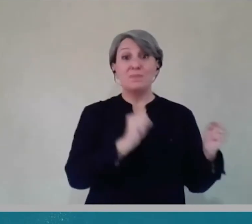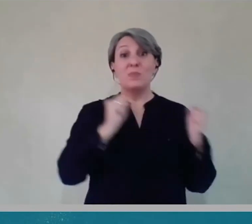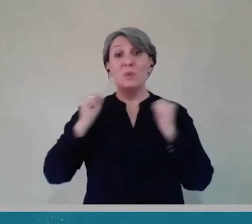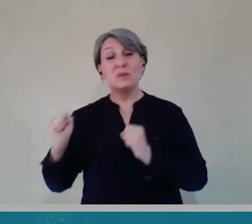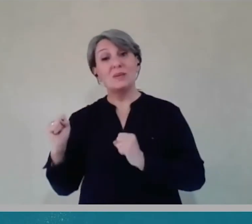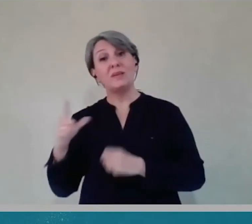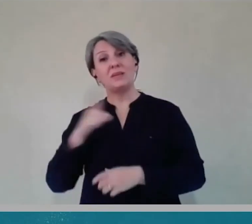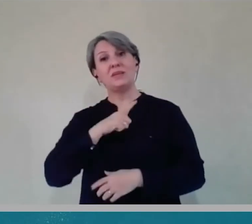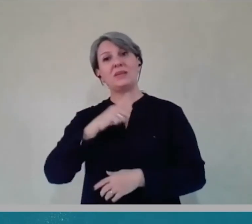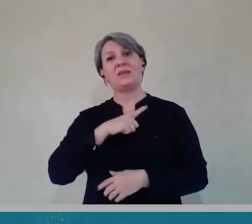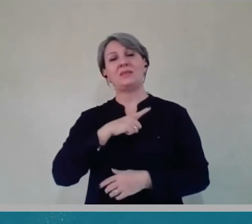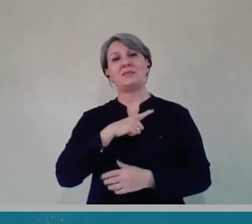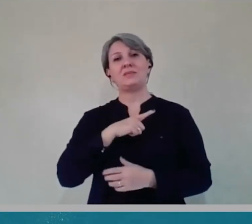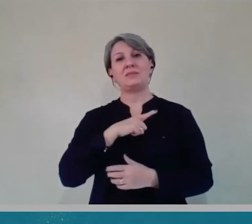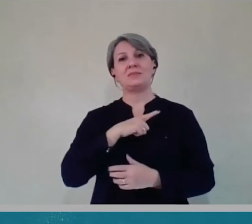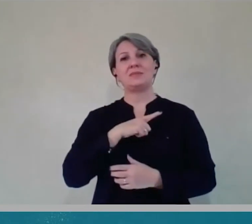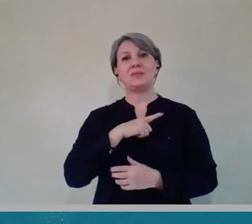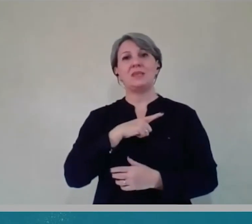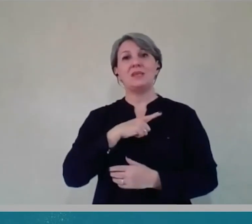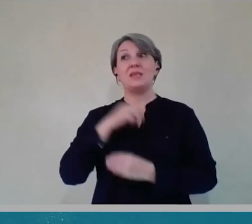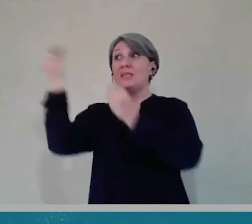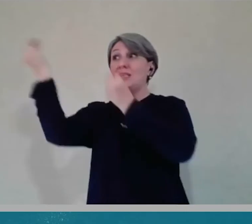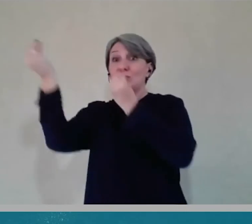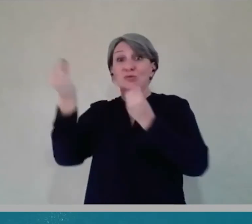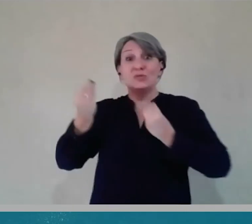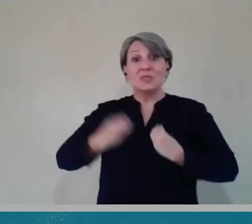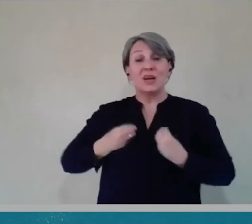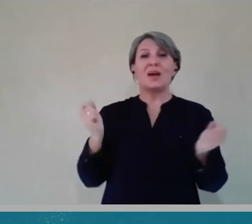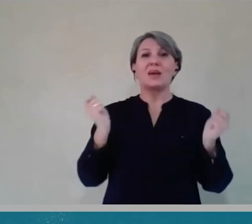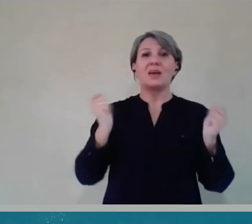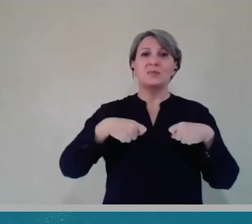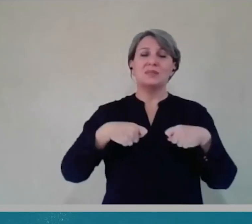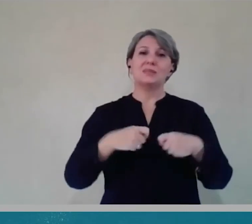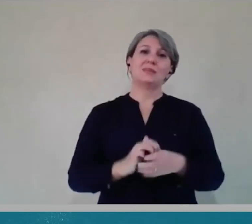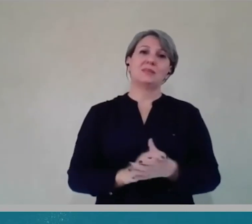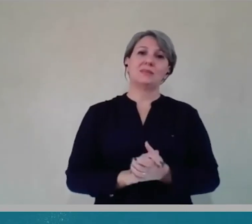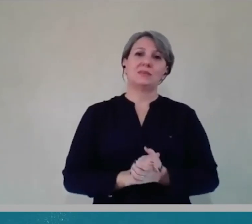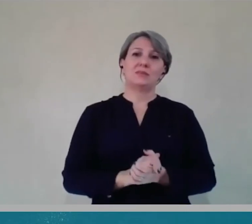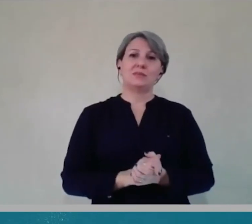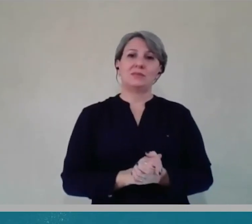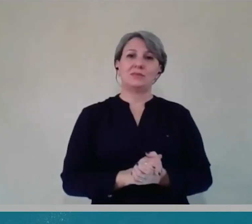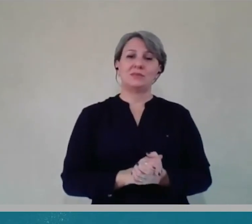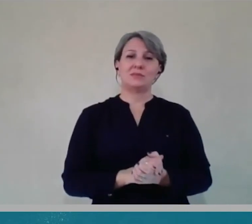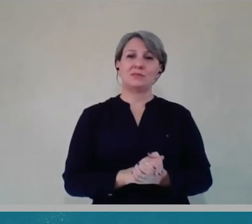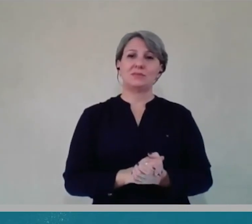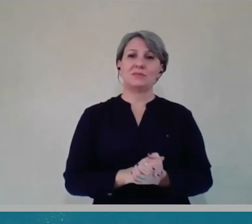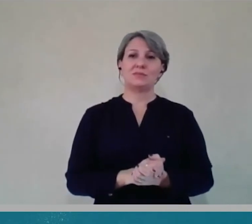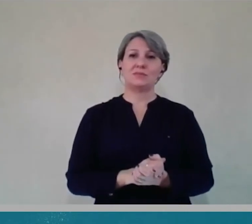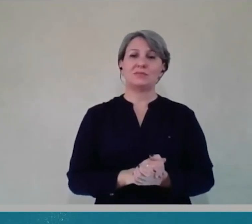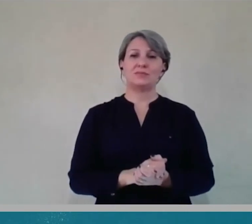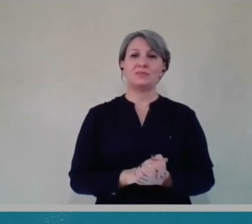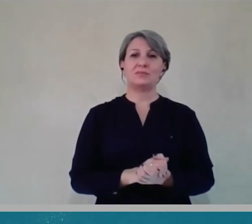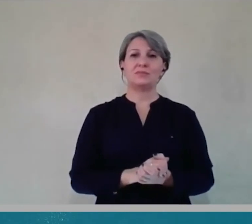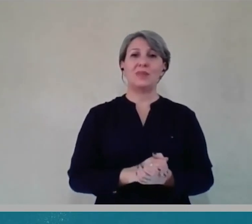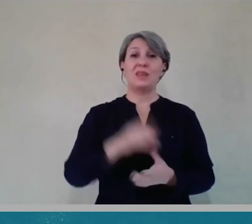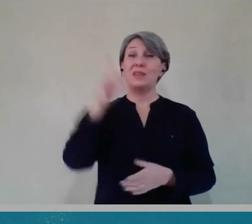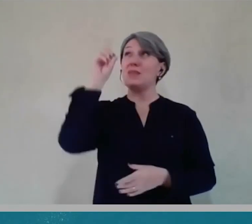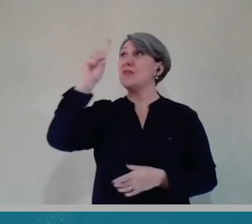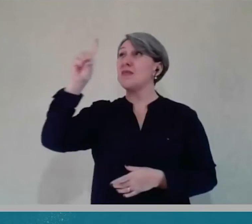de cuidados, para poder cuidar dessas pessoas que são trazidas para a casa de Deus. É Deus